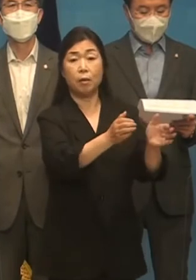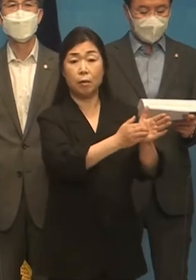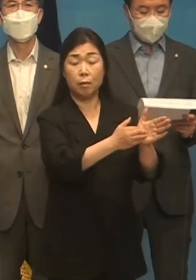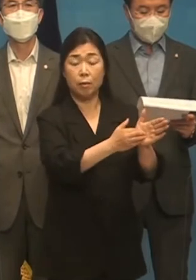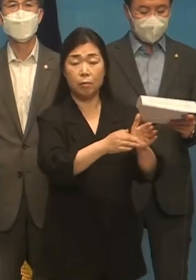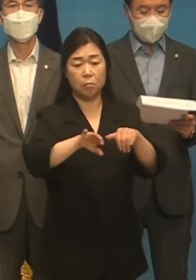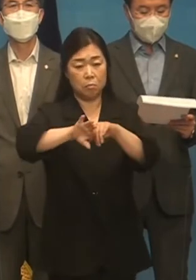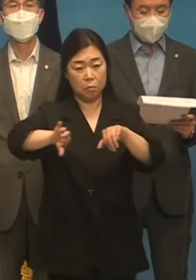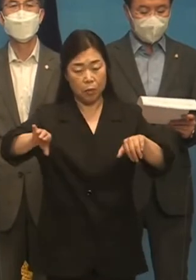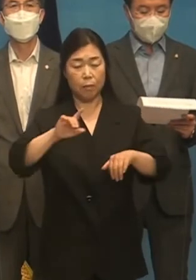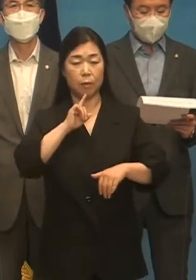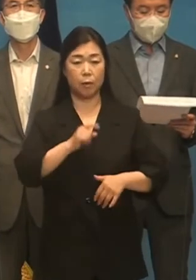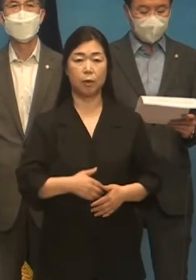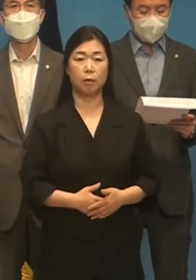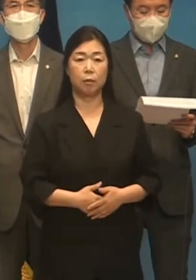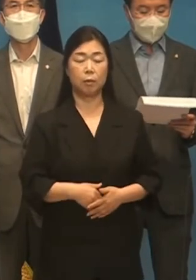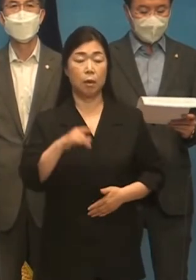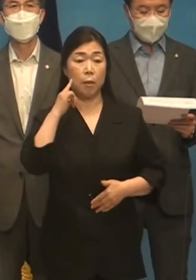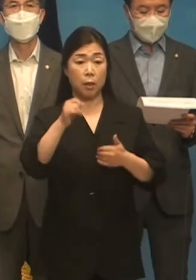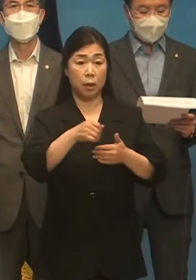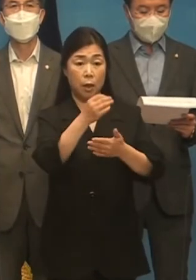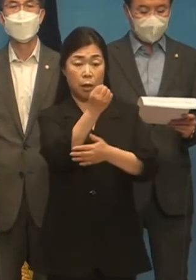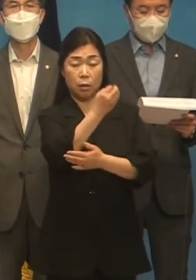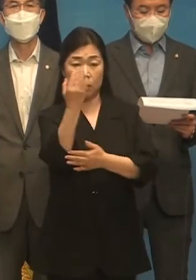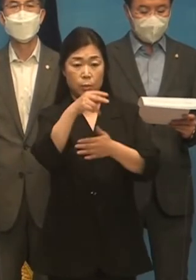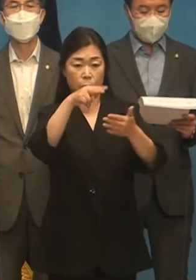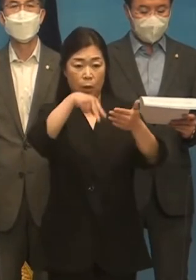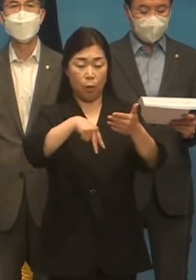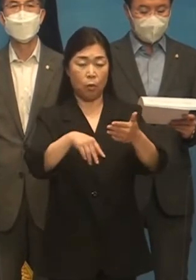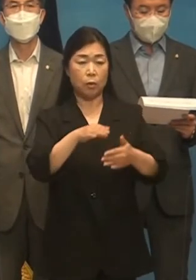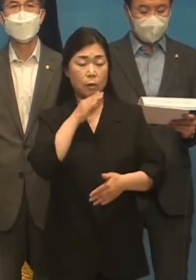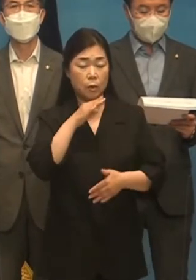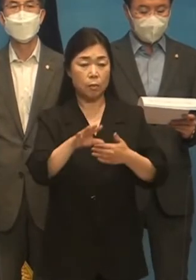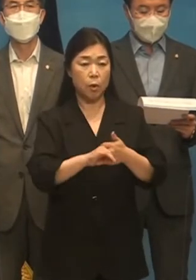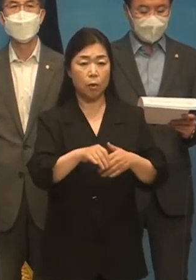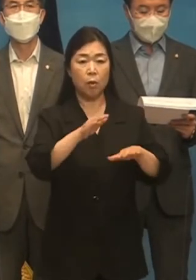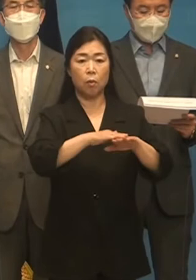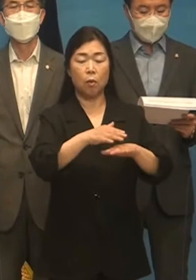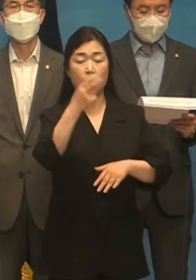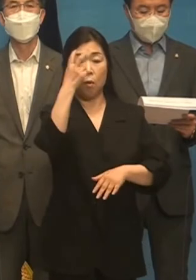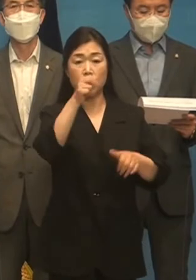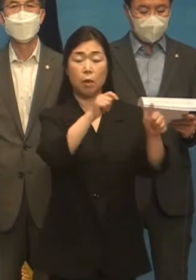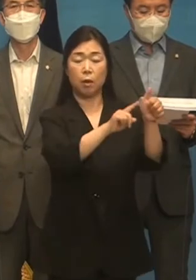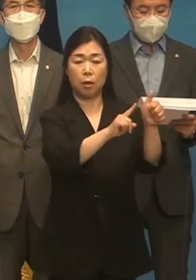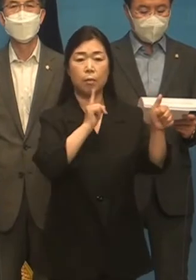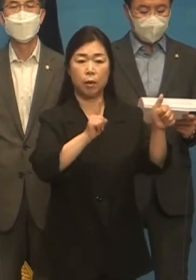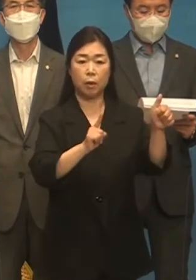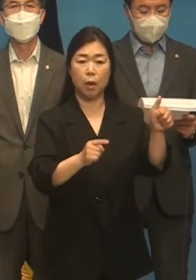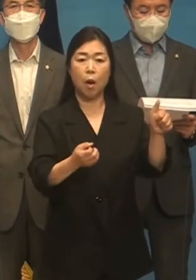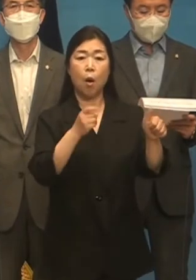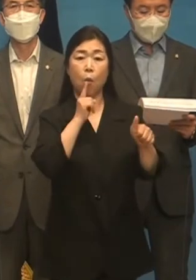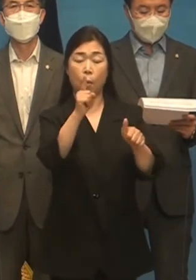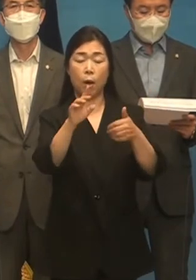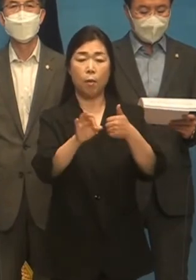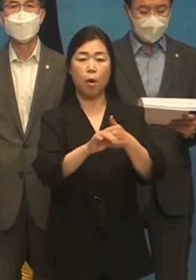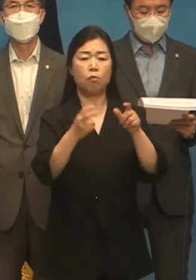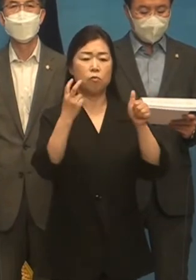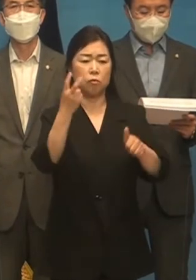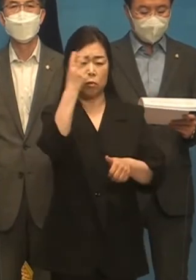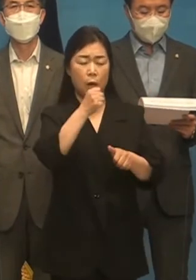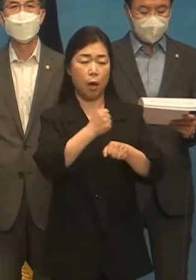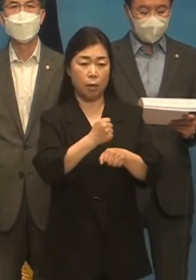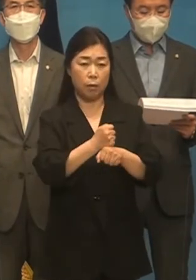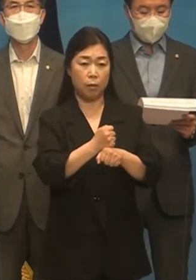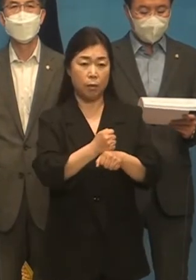있습니다. 만약 기사 내용이 사실이라면 손 검사의 제안은 일단 고발만 되면 수사를